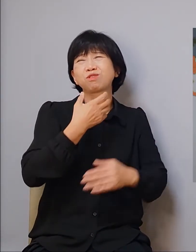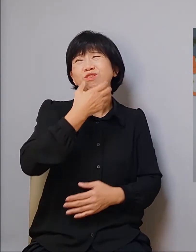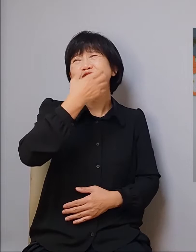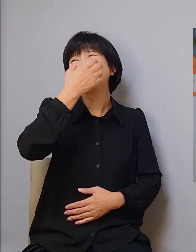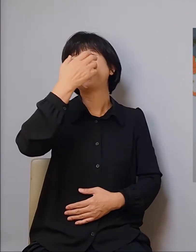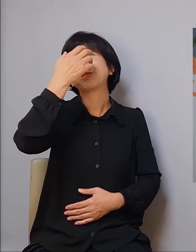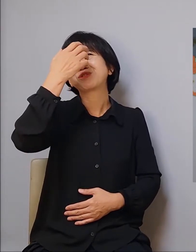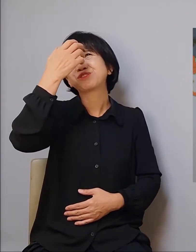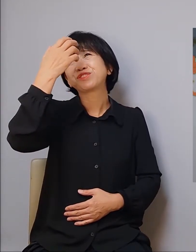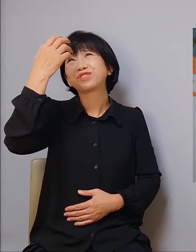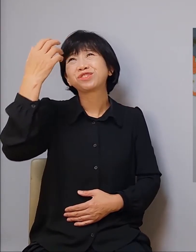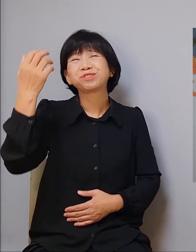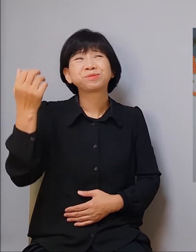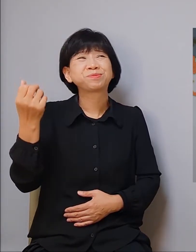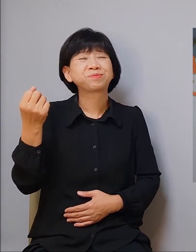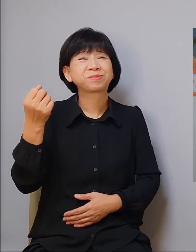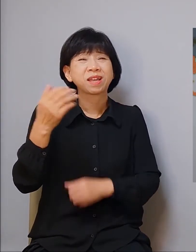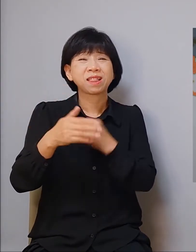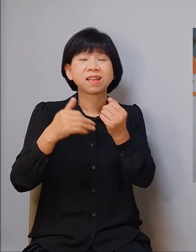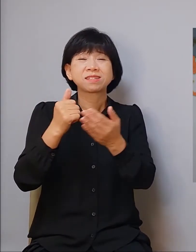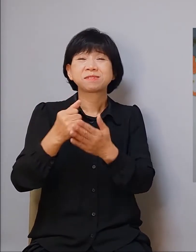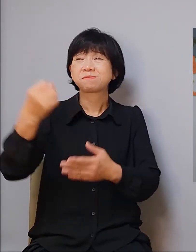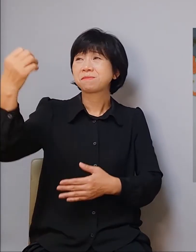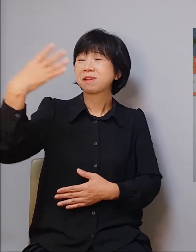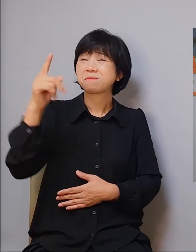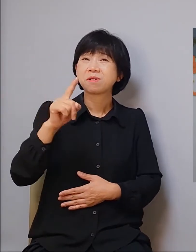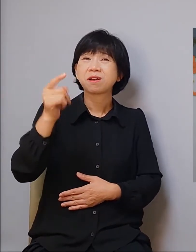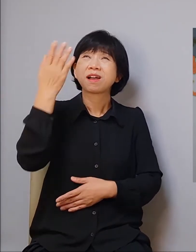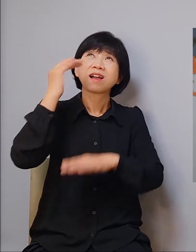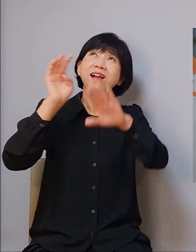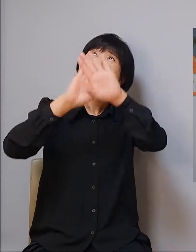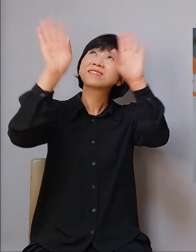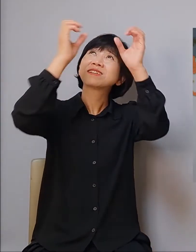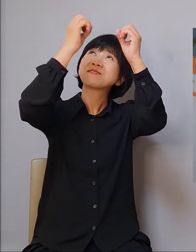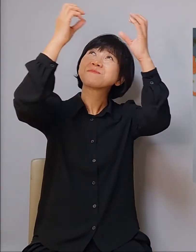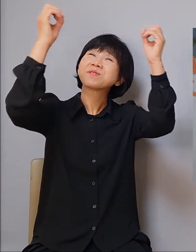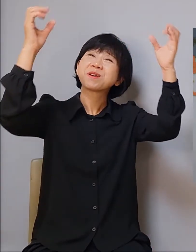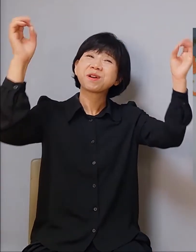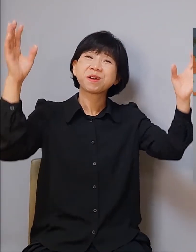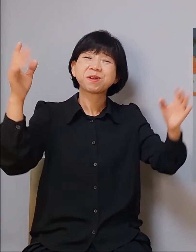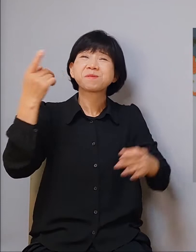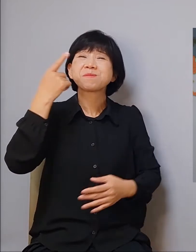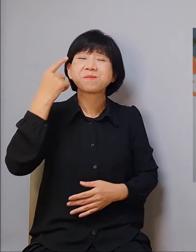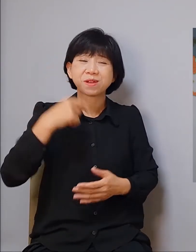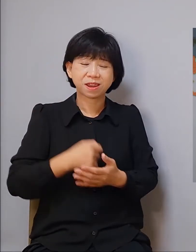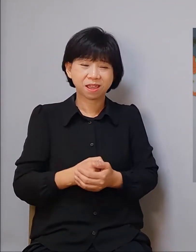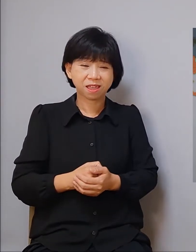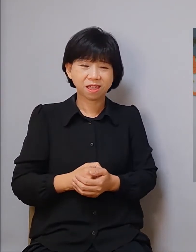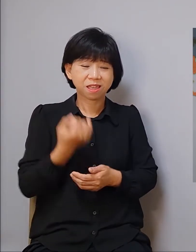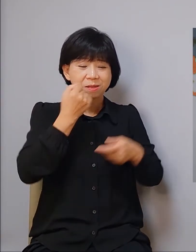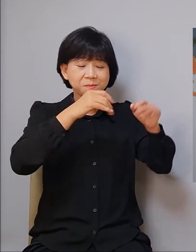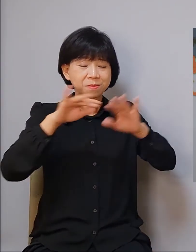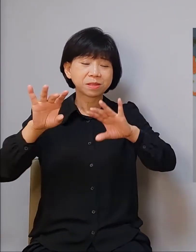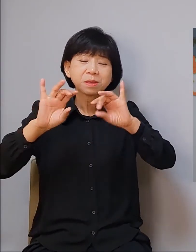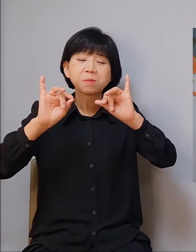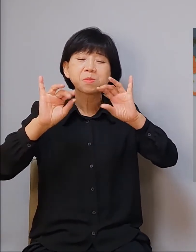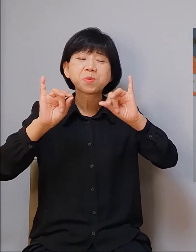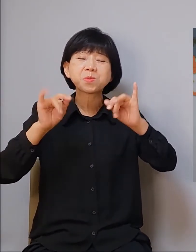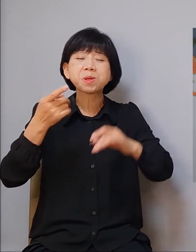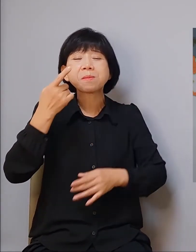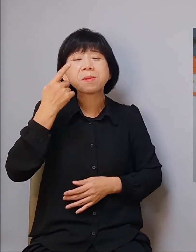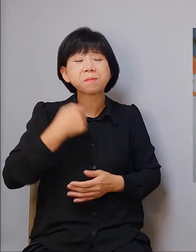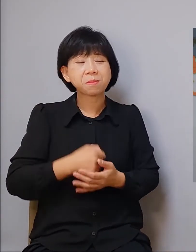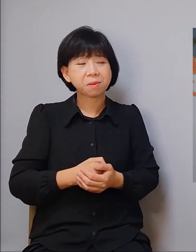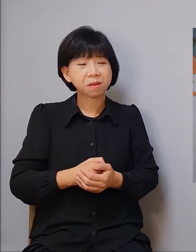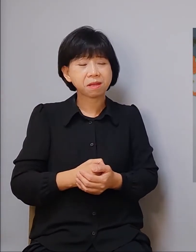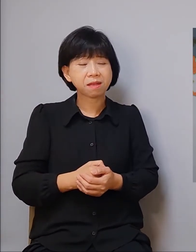있었습니다. 하나님이 말씀하시죠. 하늘의 별을 봐라, 바닷가의 모래알을 봐라. 이토록 많은